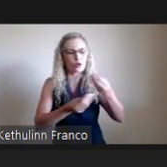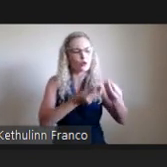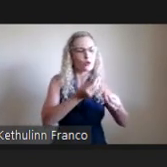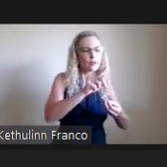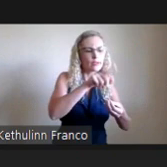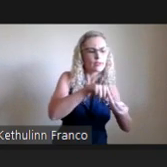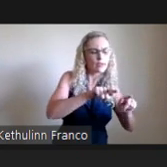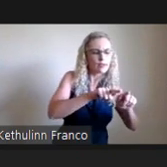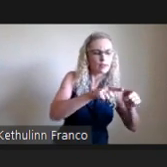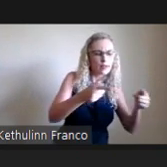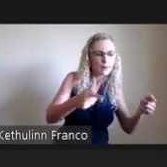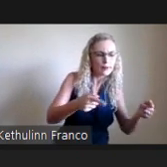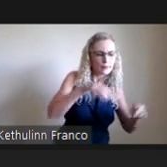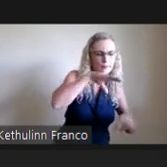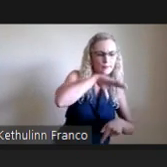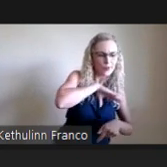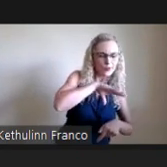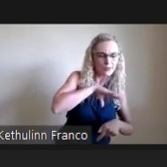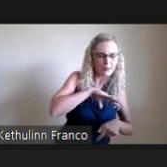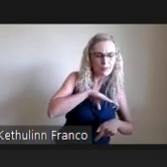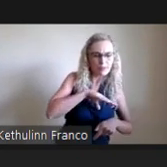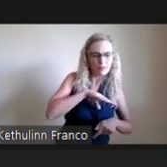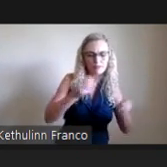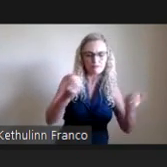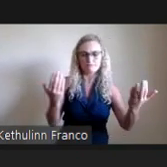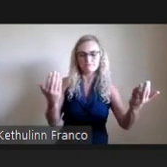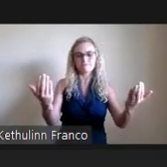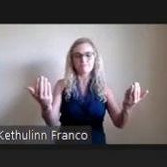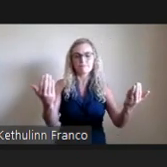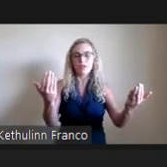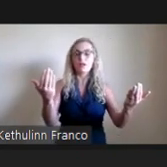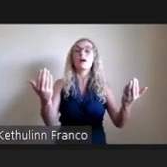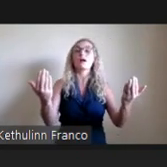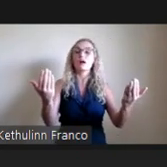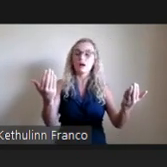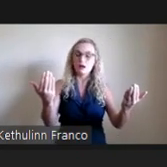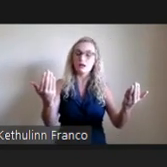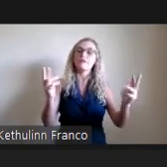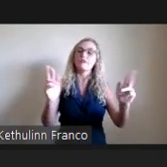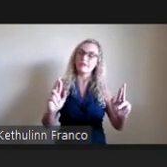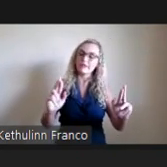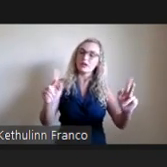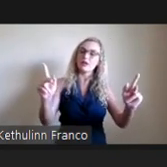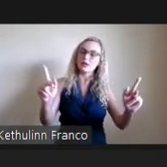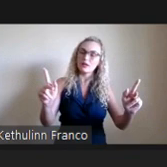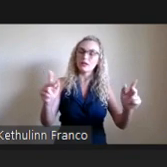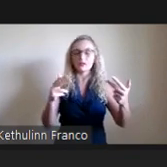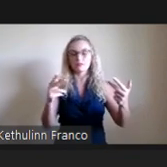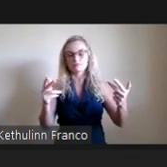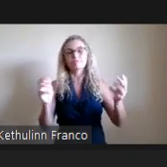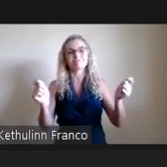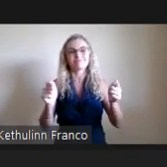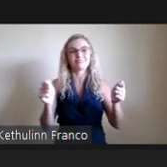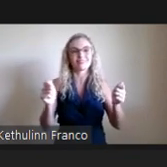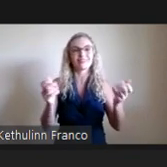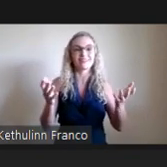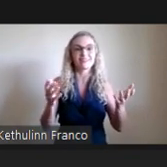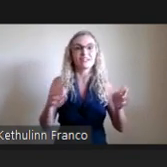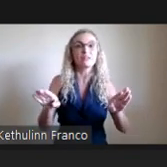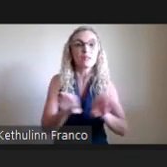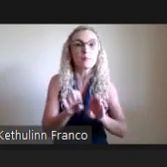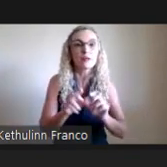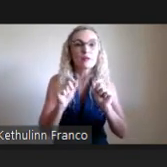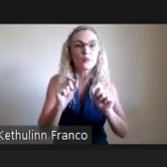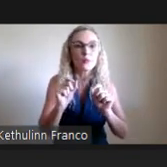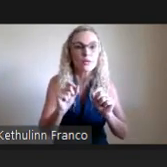conversar basicamente com o surdo, pelo menos a sua apresentação. Olá, tudo bem? Como vai? O que você precisa?